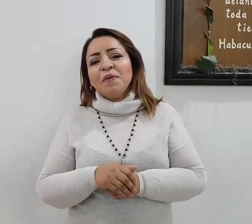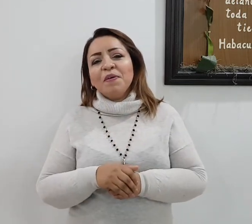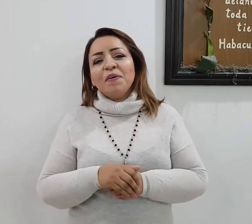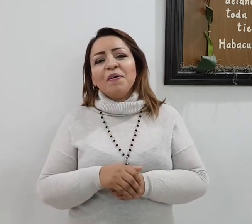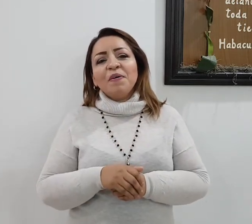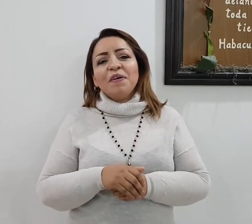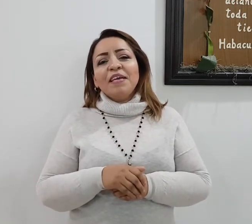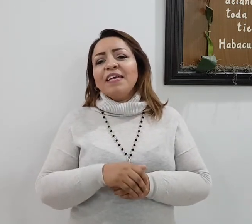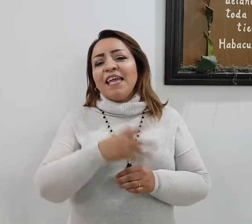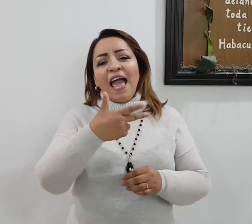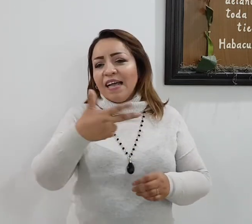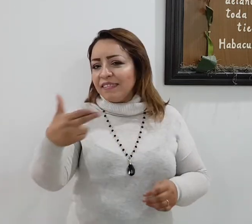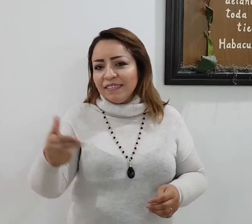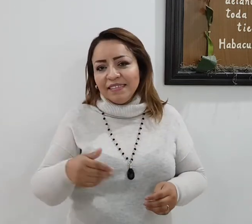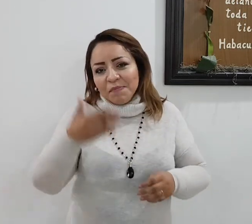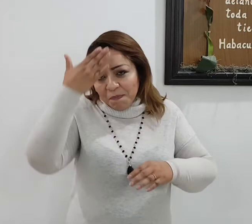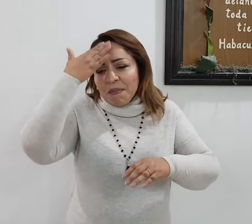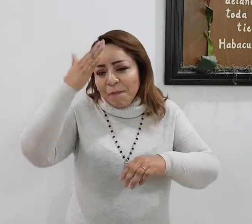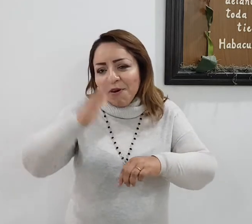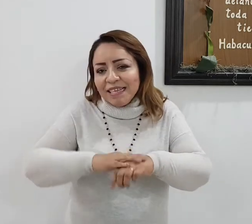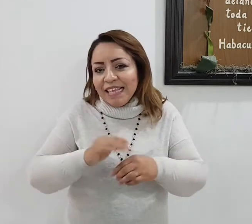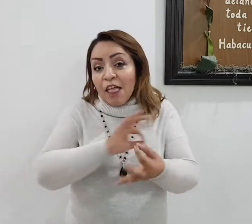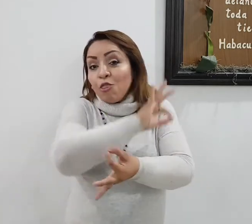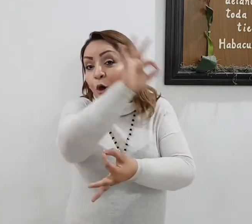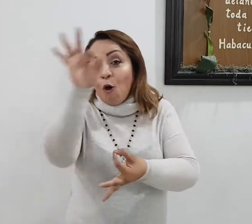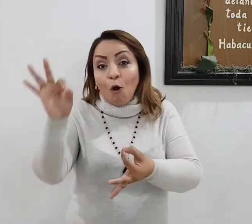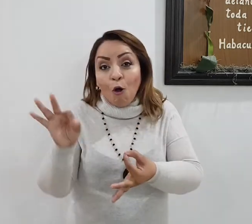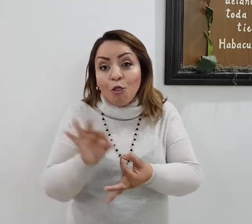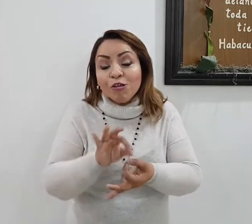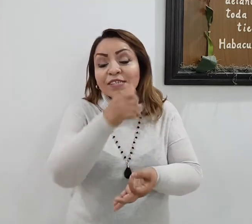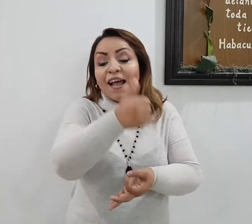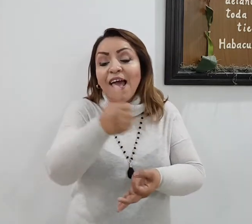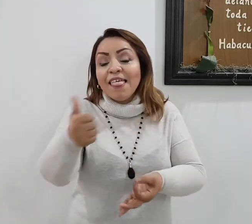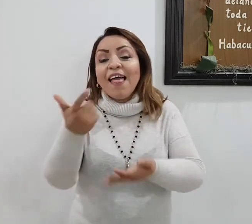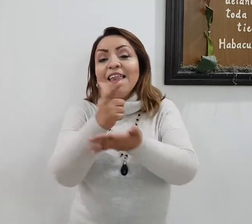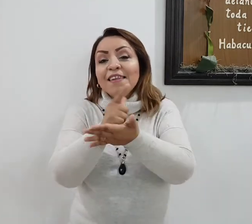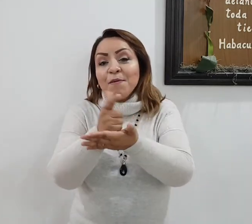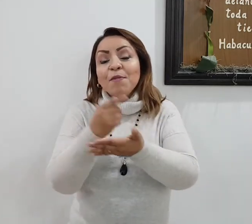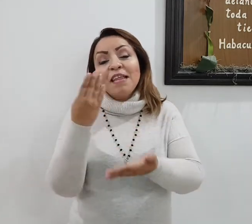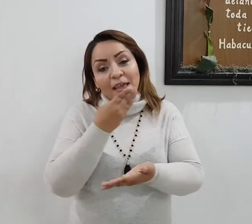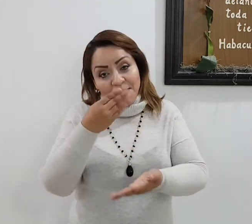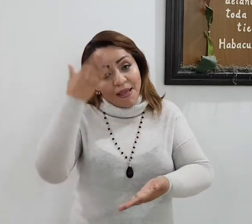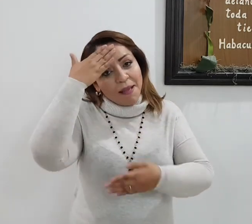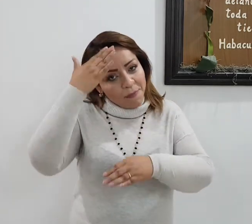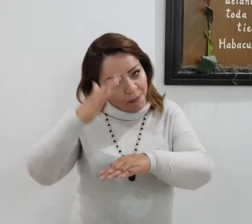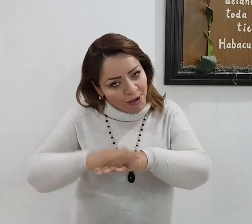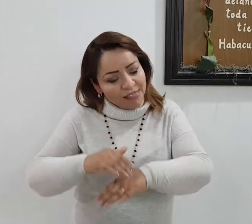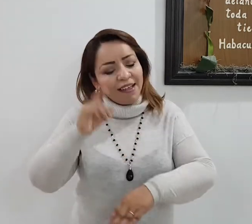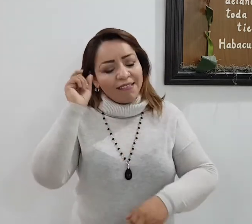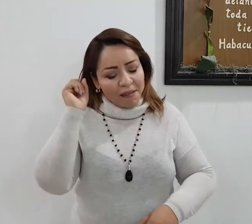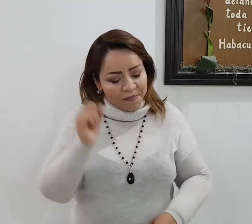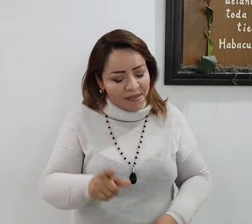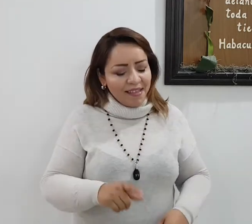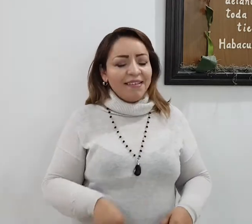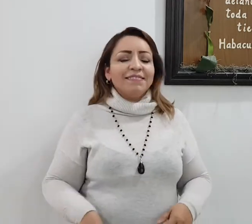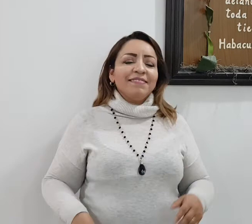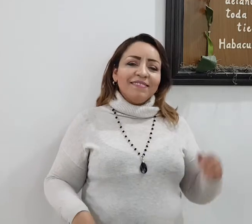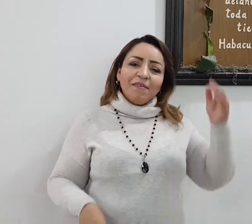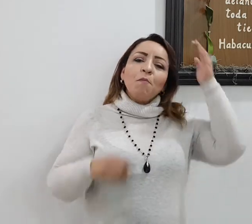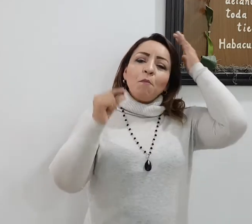conocer mejor a ese Dios que envió a su Hijo a morir por nosotros, a conocer mejor al Señor. Yo se